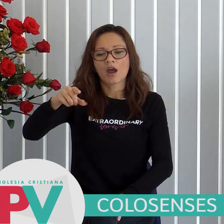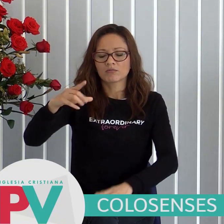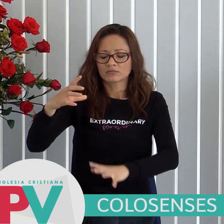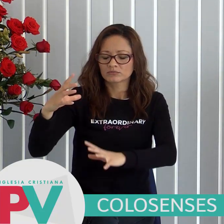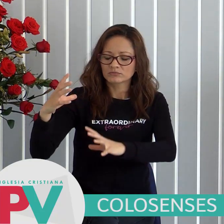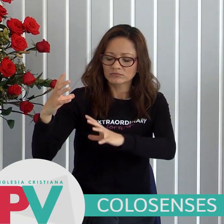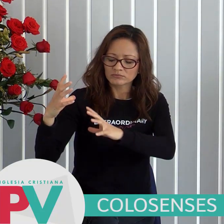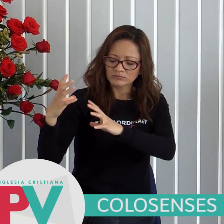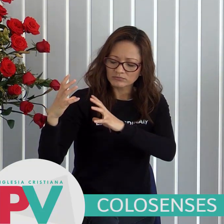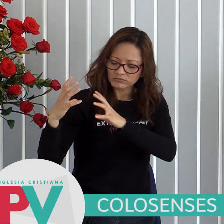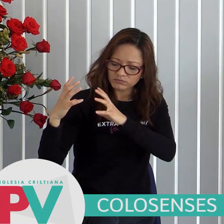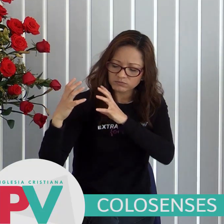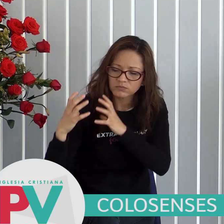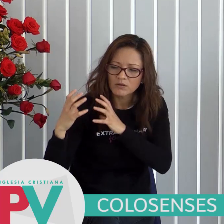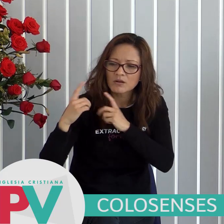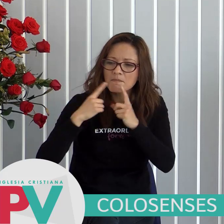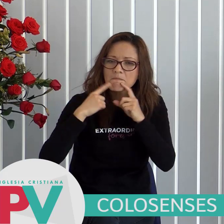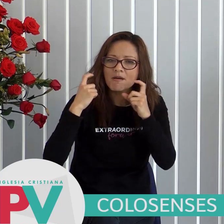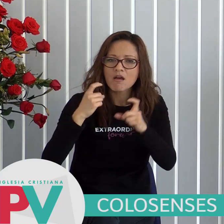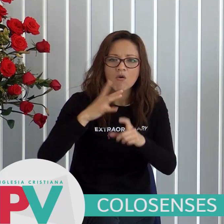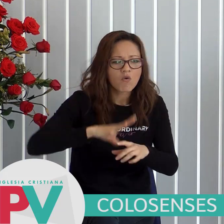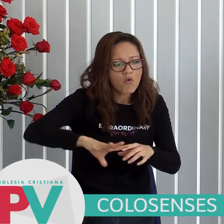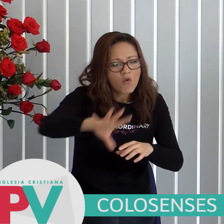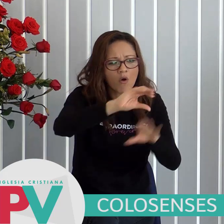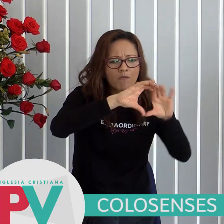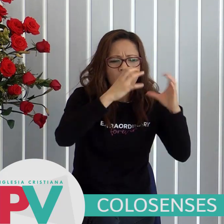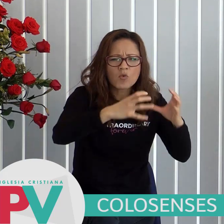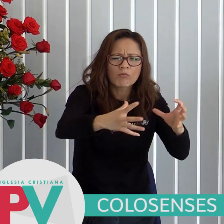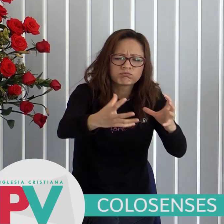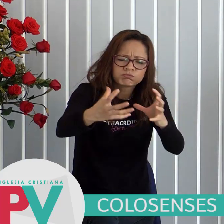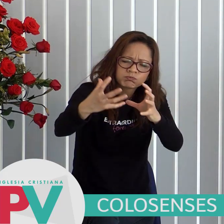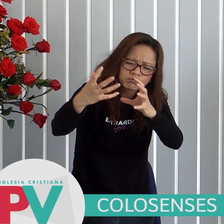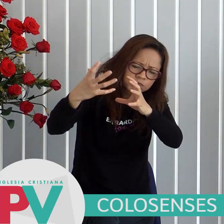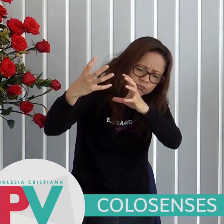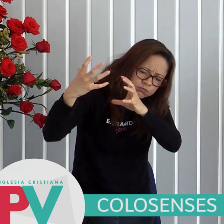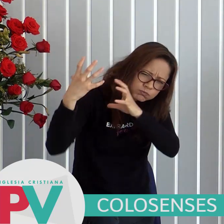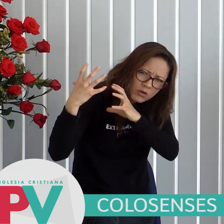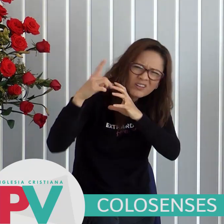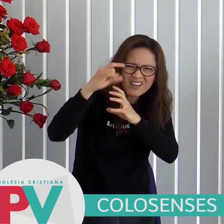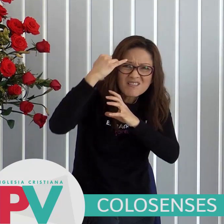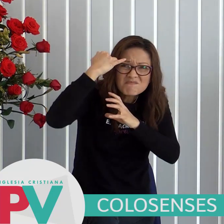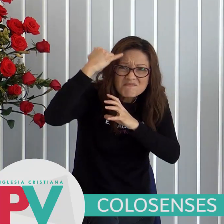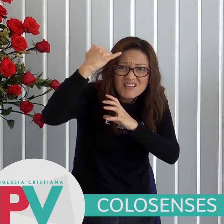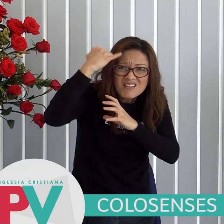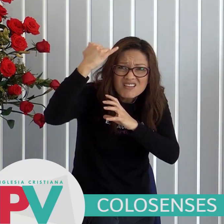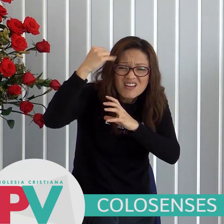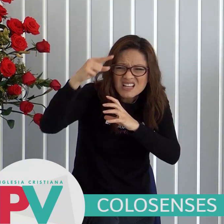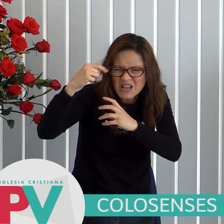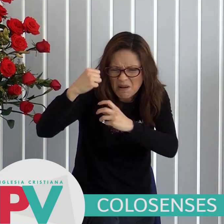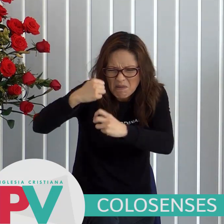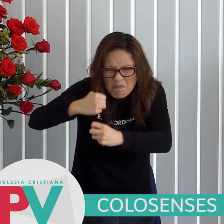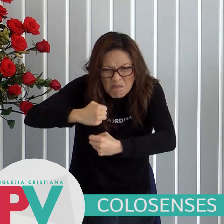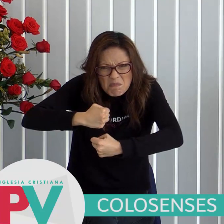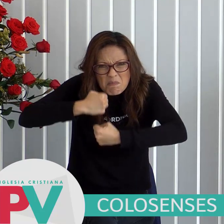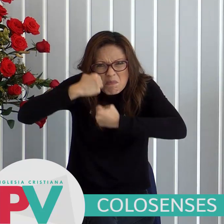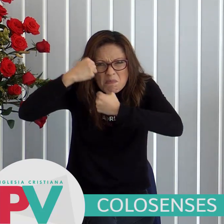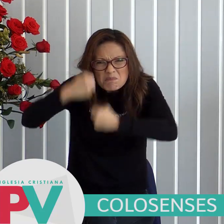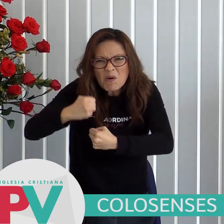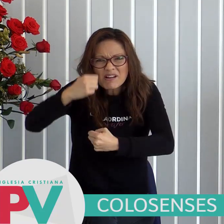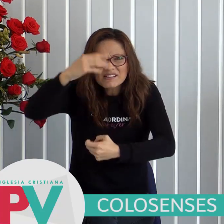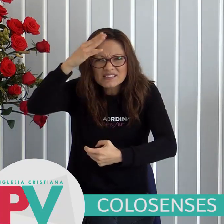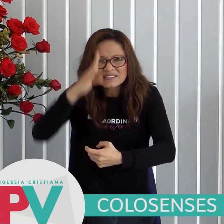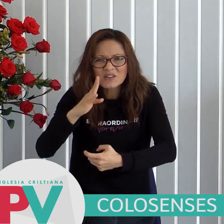cargó en Él el pecado de todos. ¿Usted se imagina esa potencia de Dios